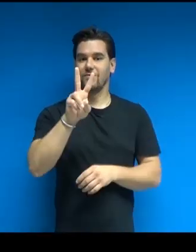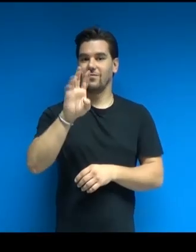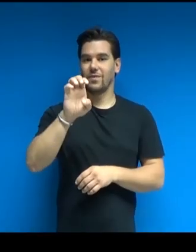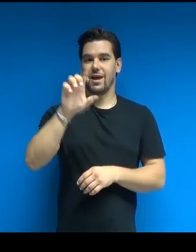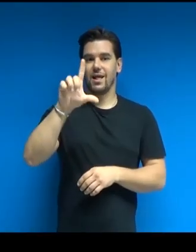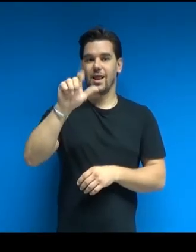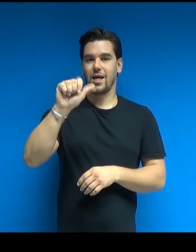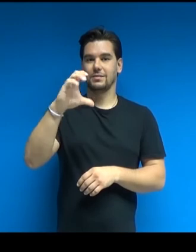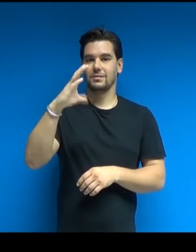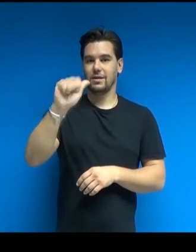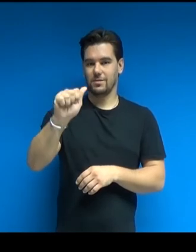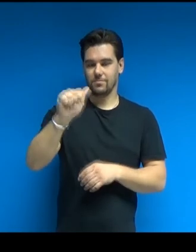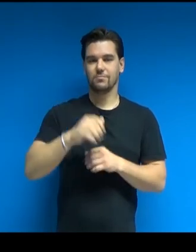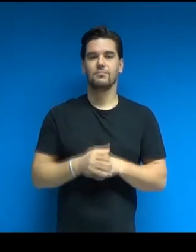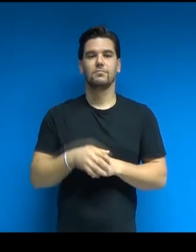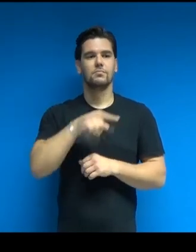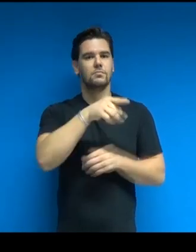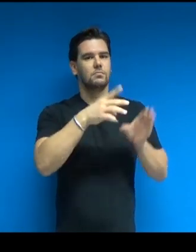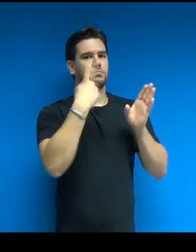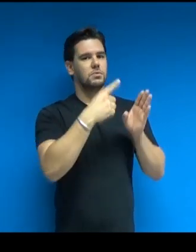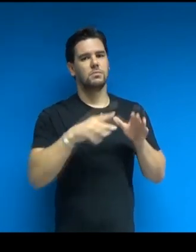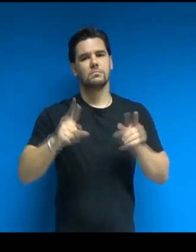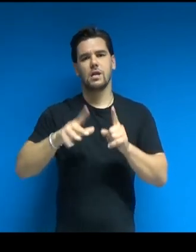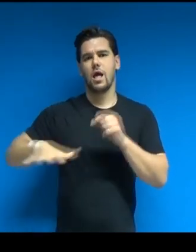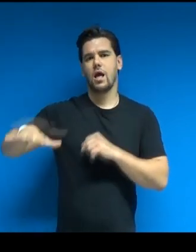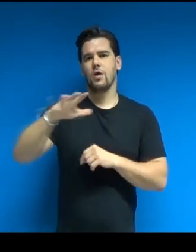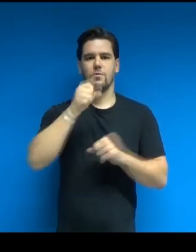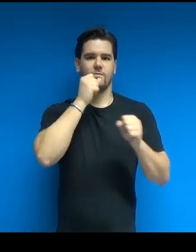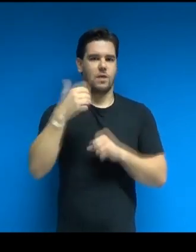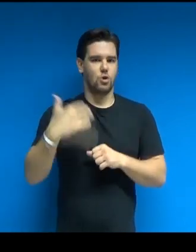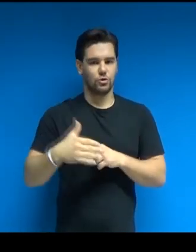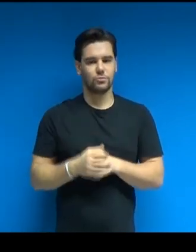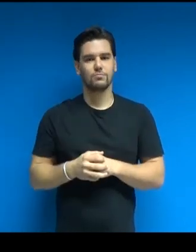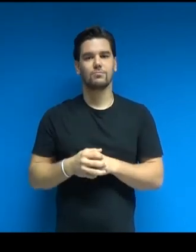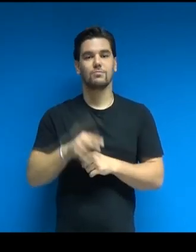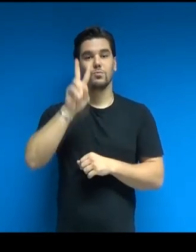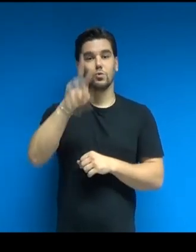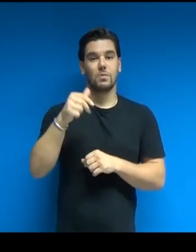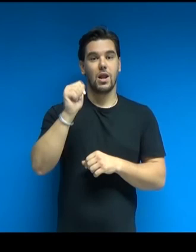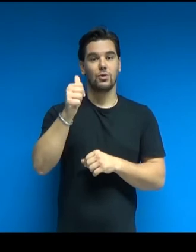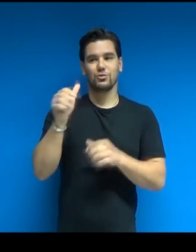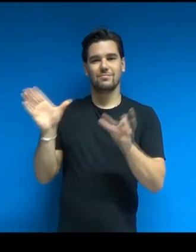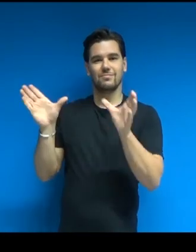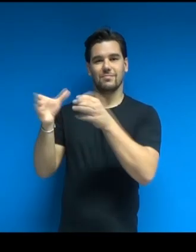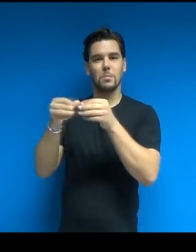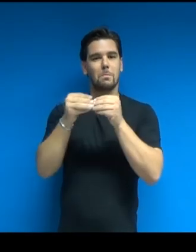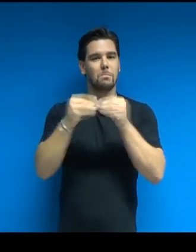città, Nel 2011 è stata sottoposta a vincolo culturale dalla